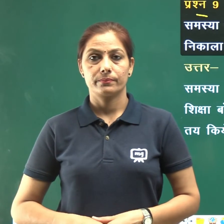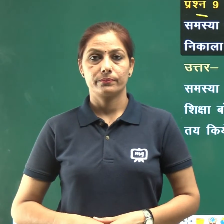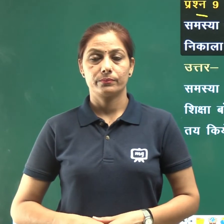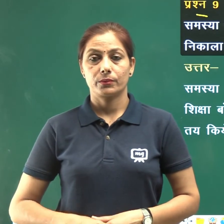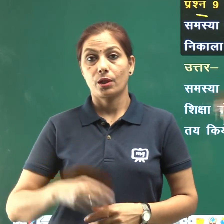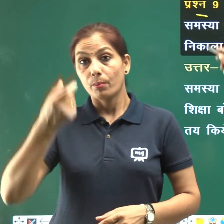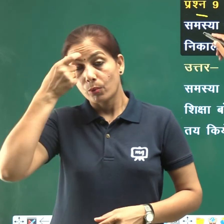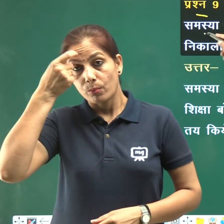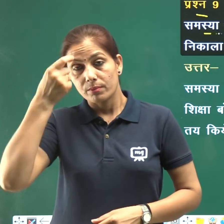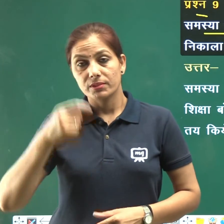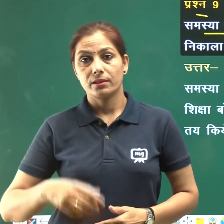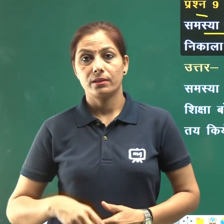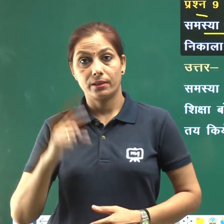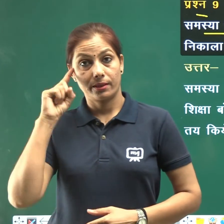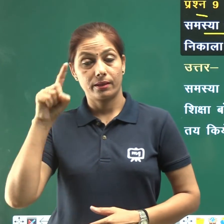समस्या के लिए